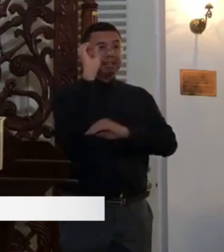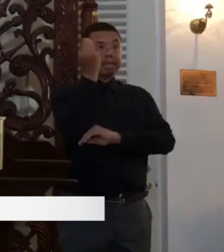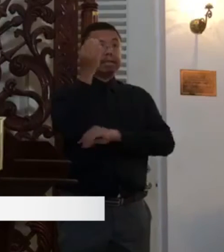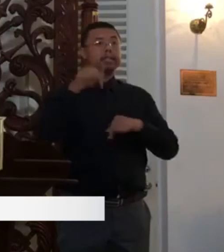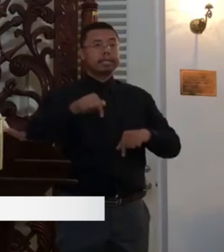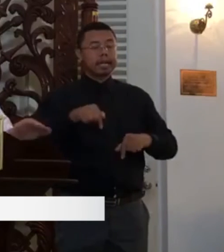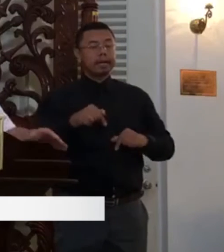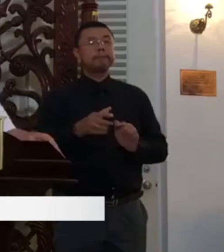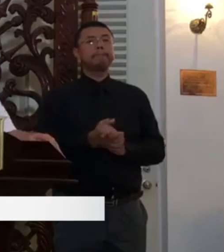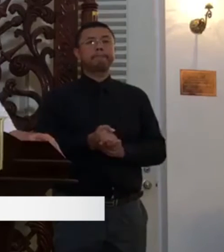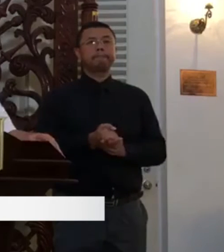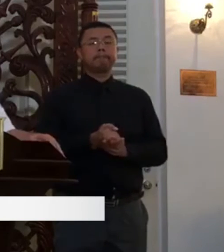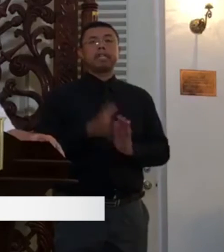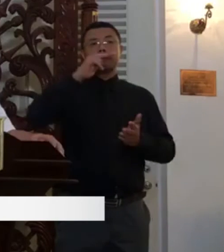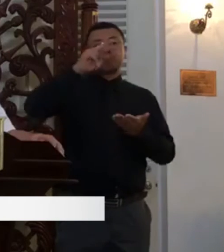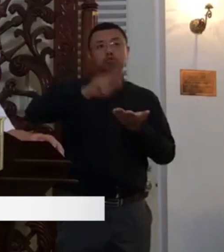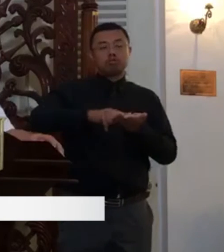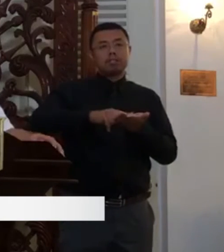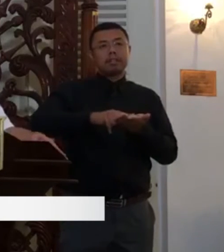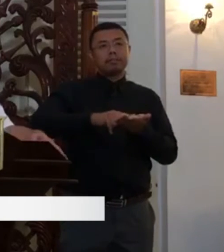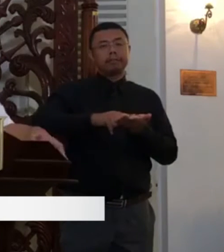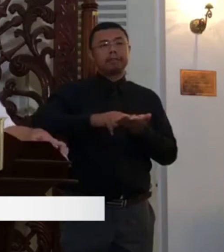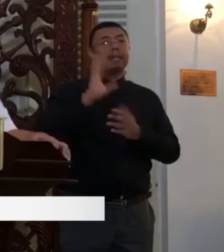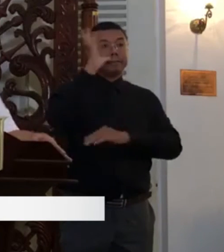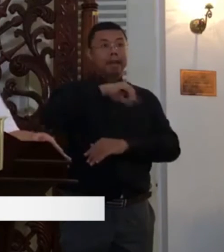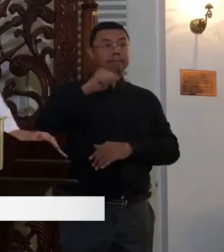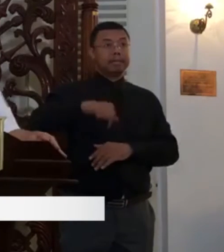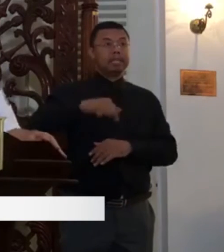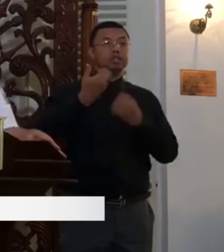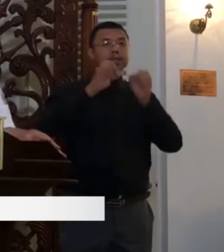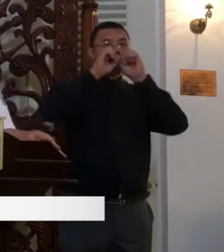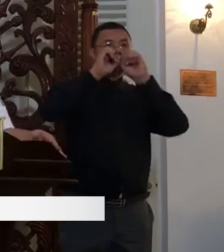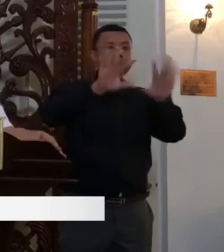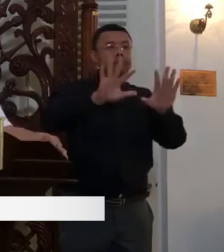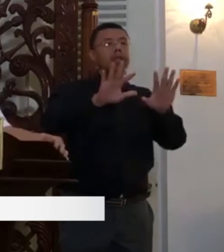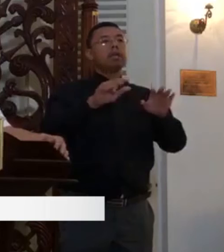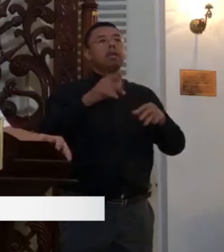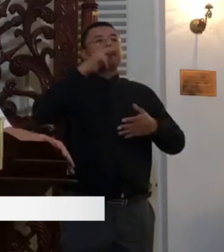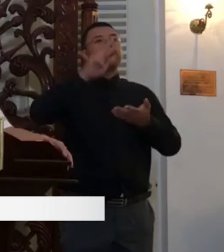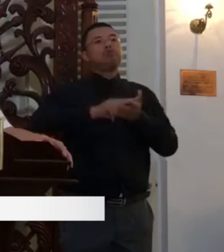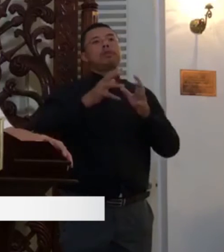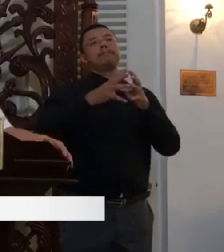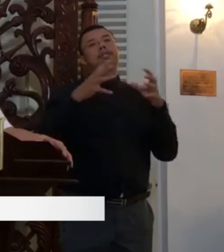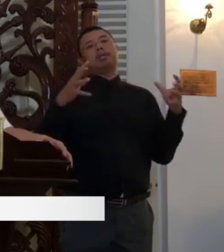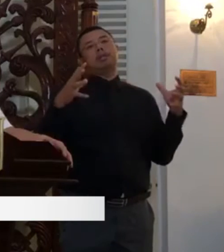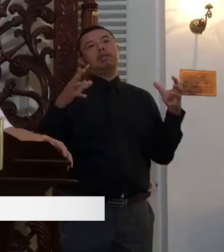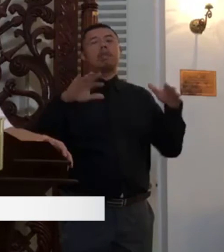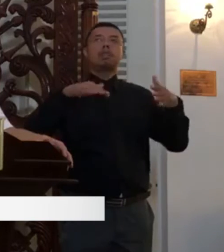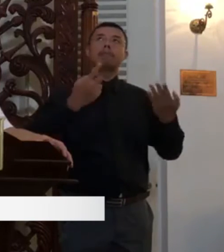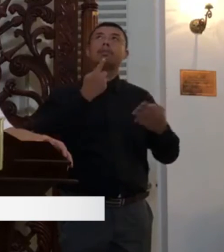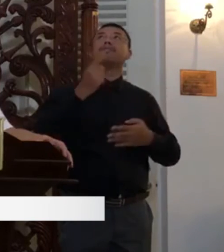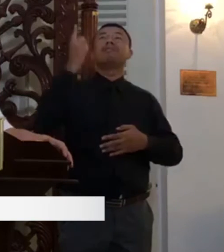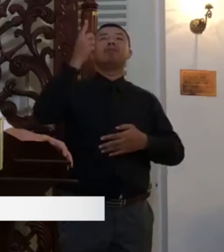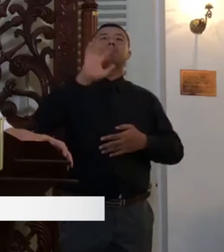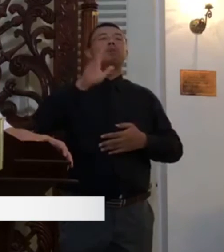Jakarta, keputusan yang malam ini diumumkan adalah keputusan yang besar. Tapi insya Allah ini